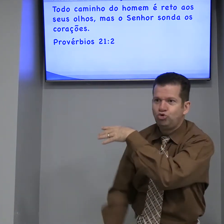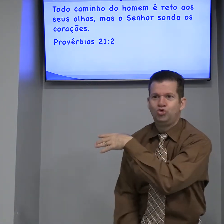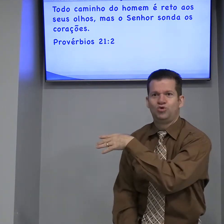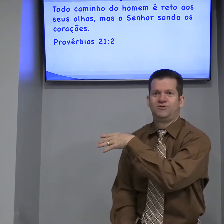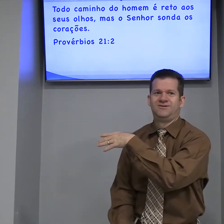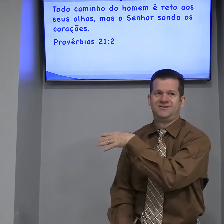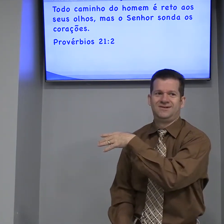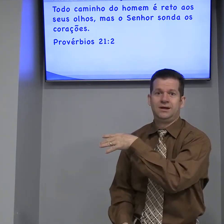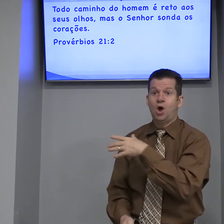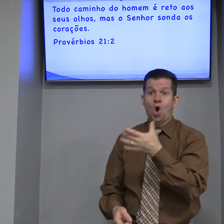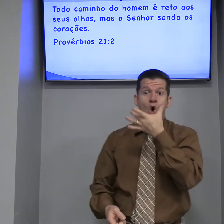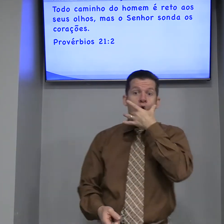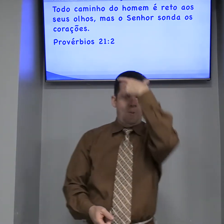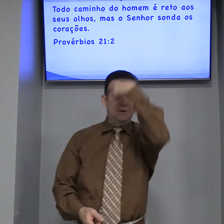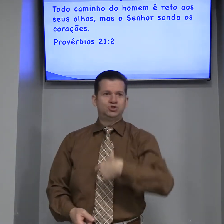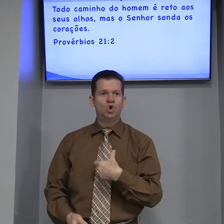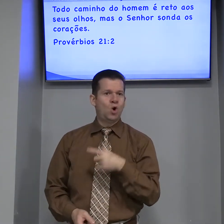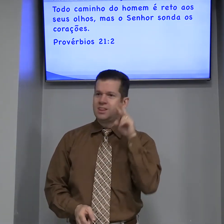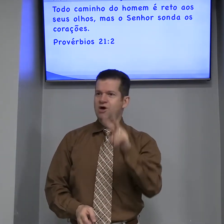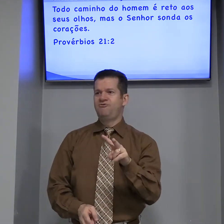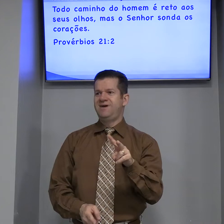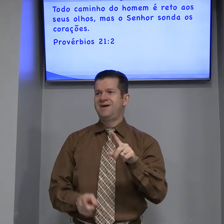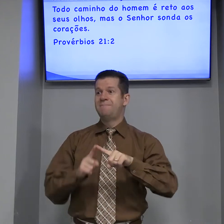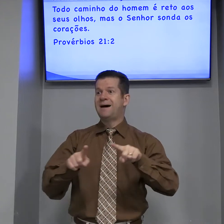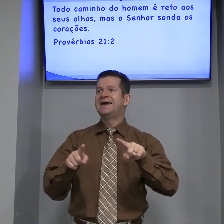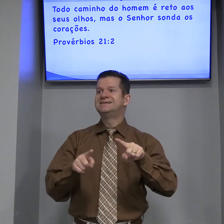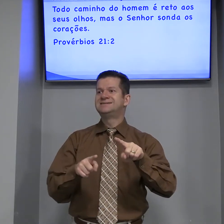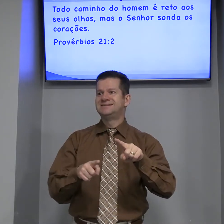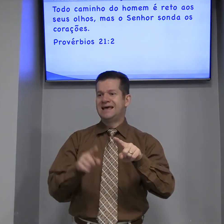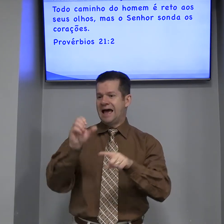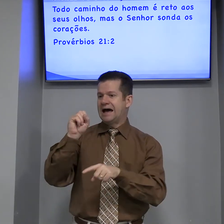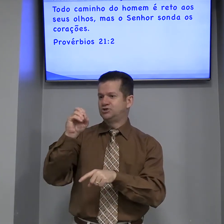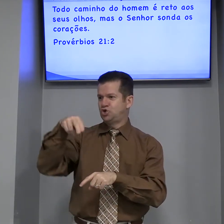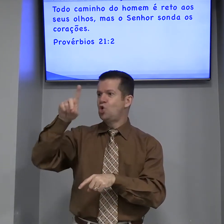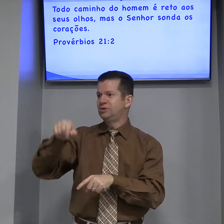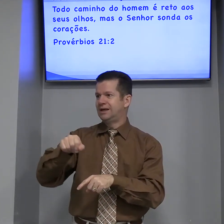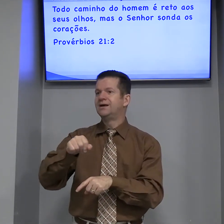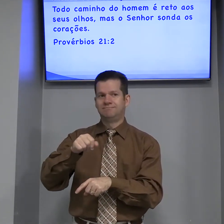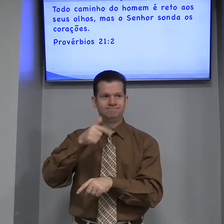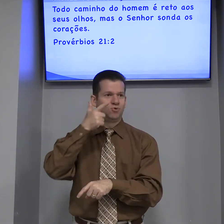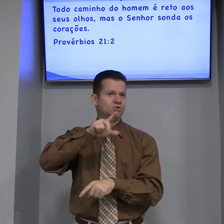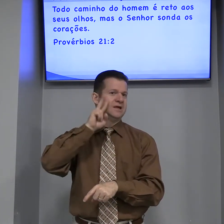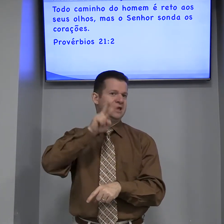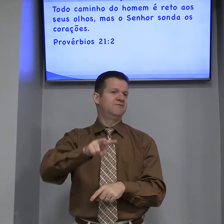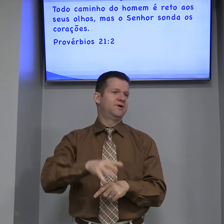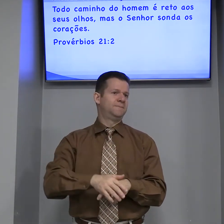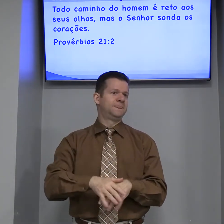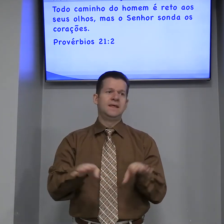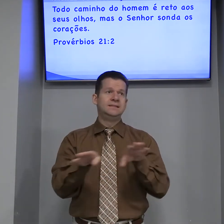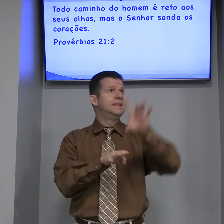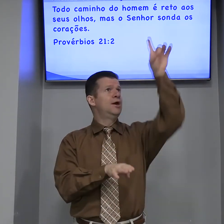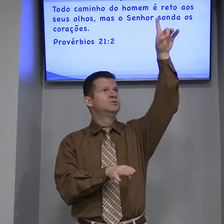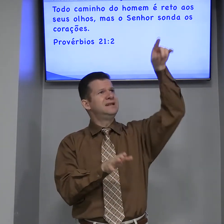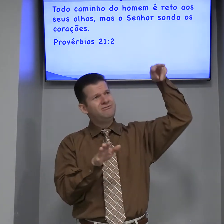fundo. Pessoa não vê, mas a sonda consegue ver. Deus, Ele